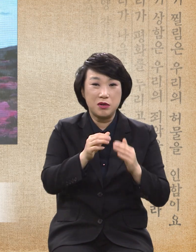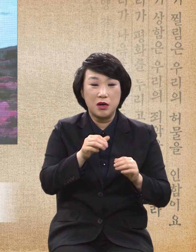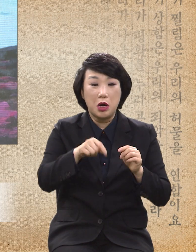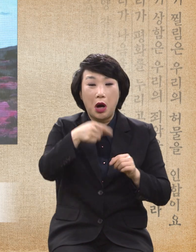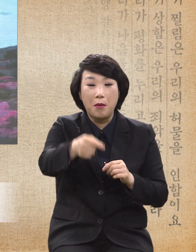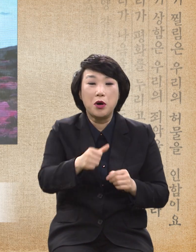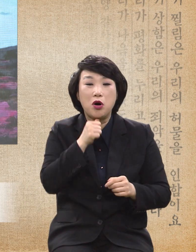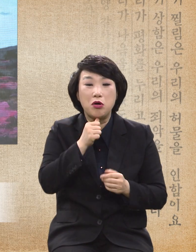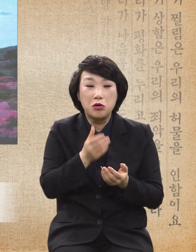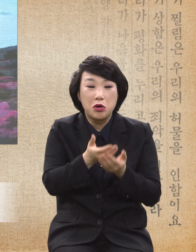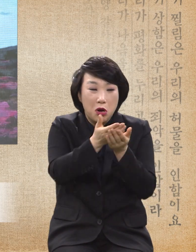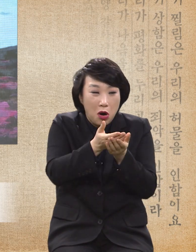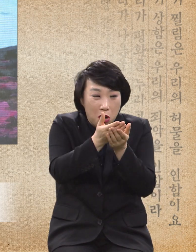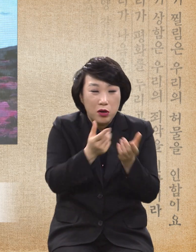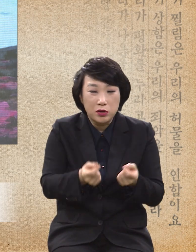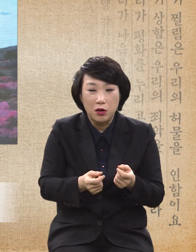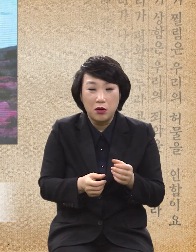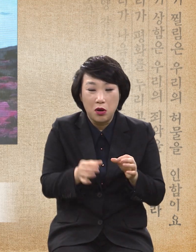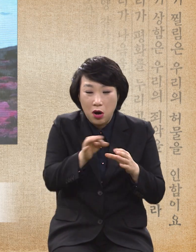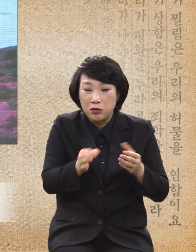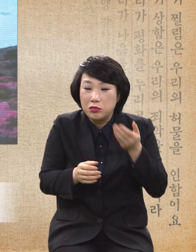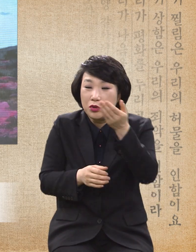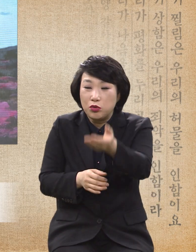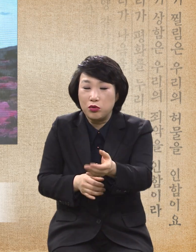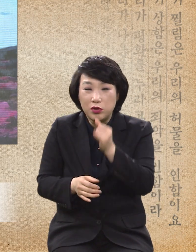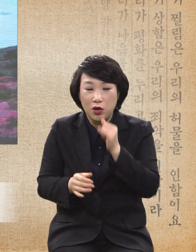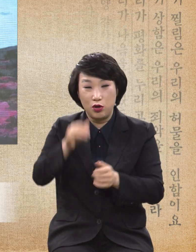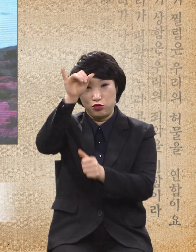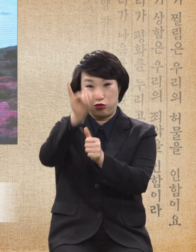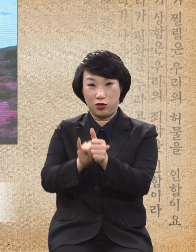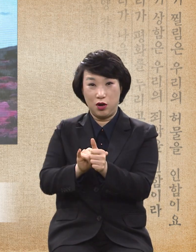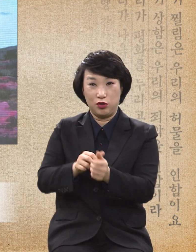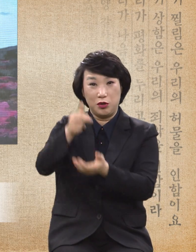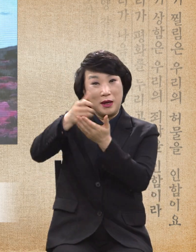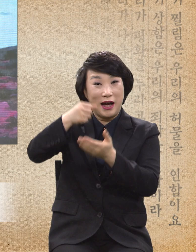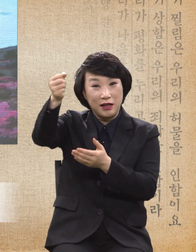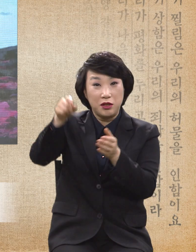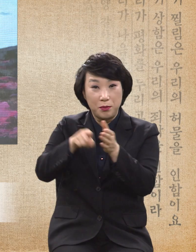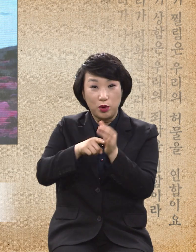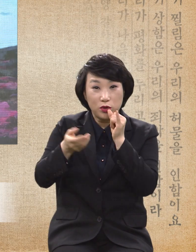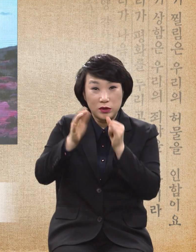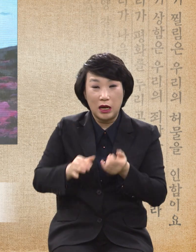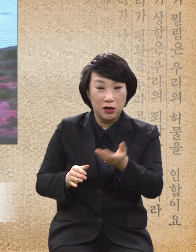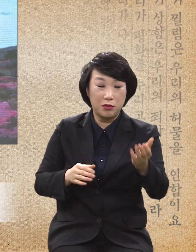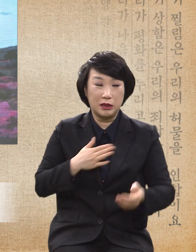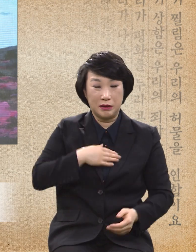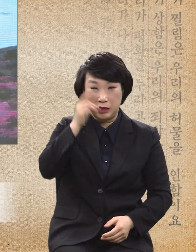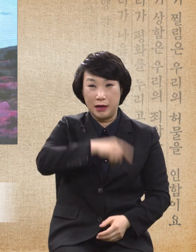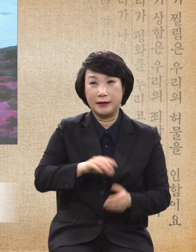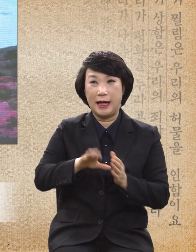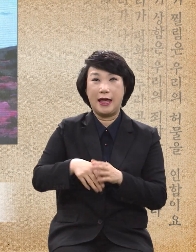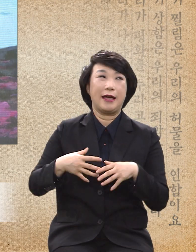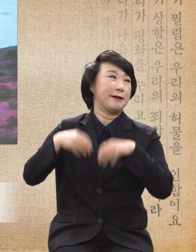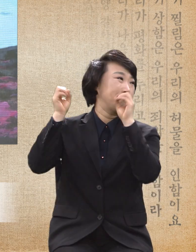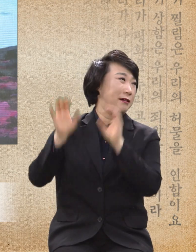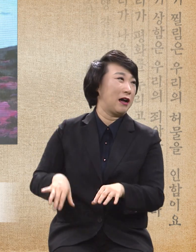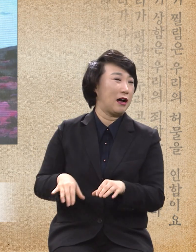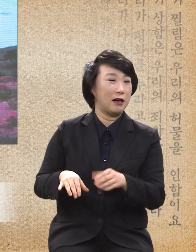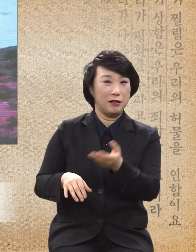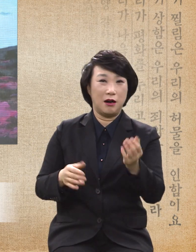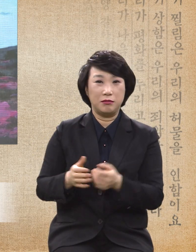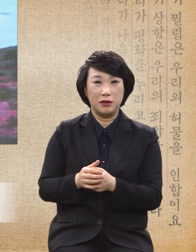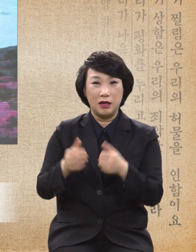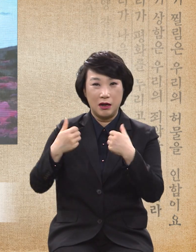거짓 동냥하듯 해. 충성도 주님이 받으신다고 믿으시면서 기분 나쁘면 때려치고 바쁘면